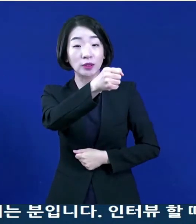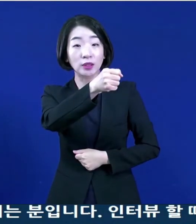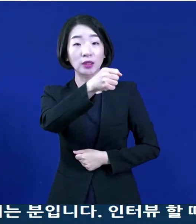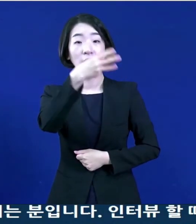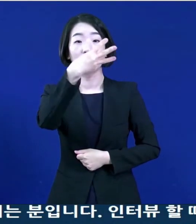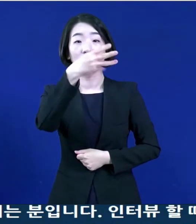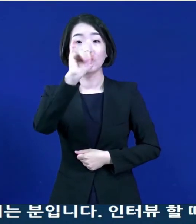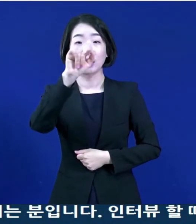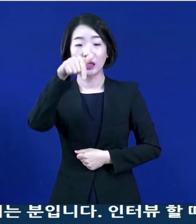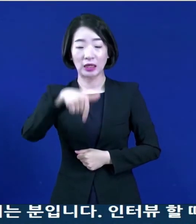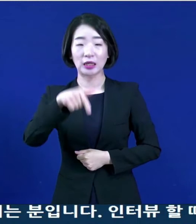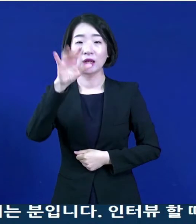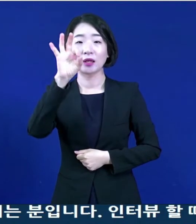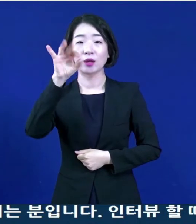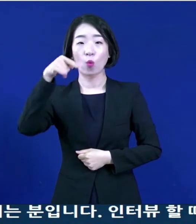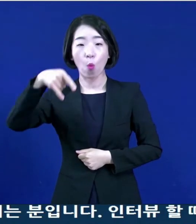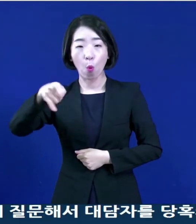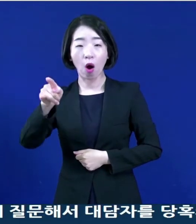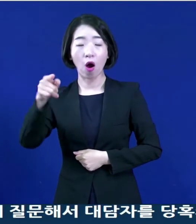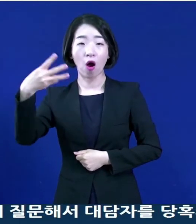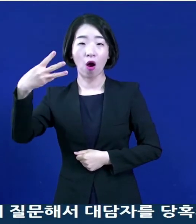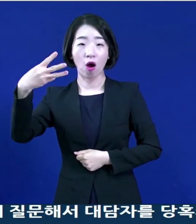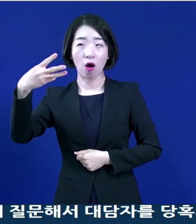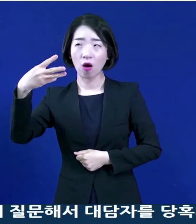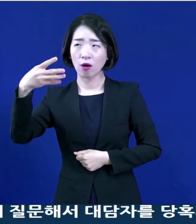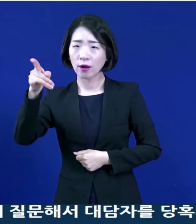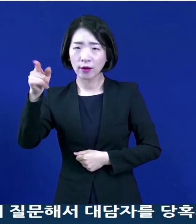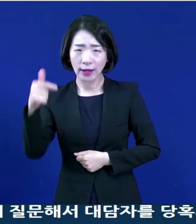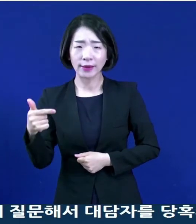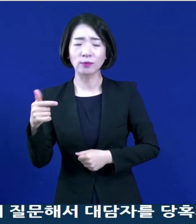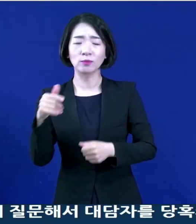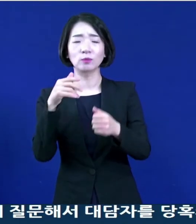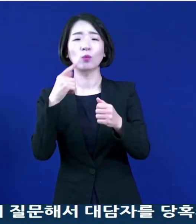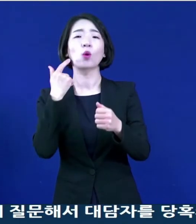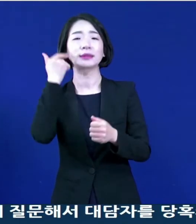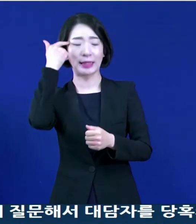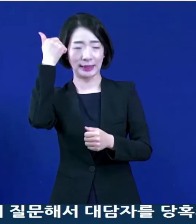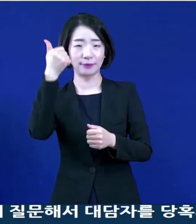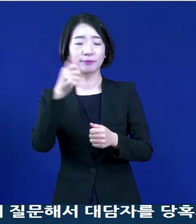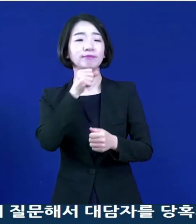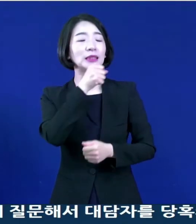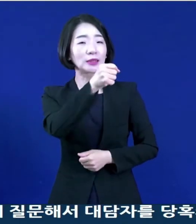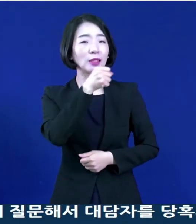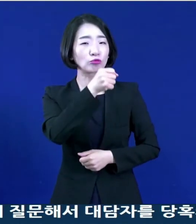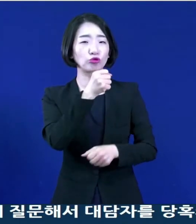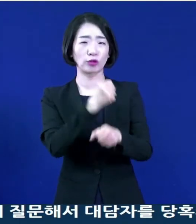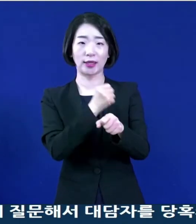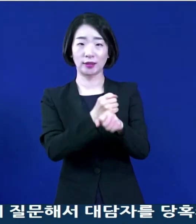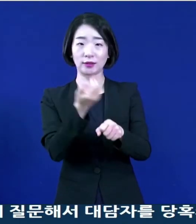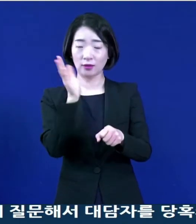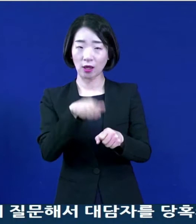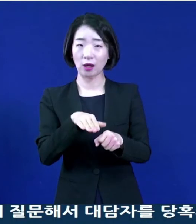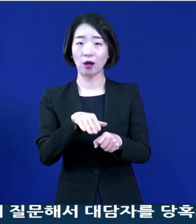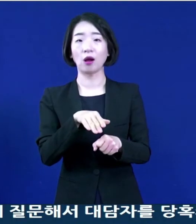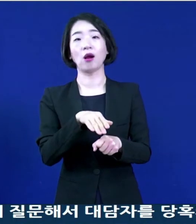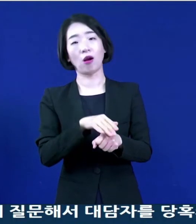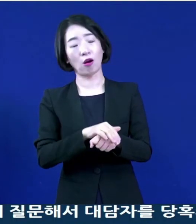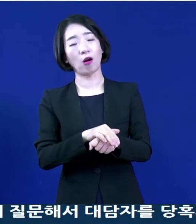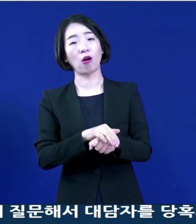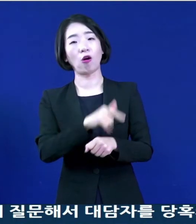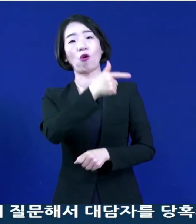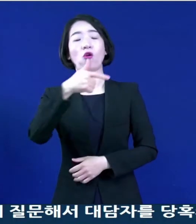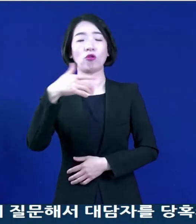목사님을 인터뷰한 거였는데요. 야, 정말 이 대화에 신은 신인 것 같아. 이상한 신이라서